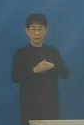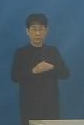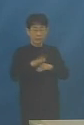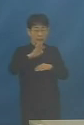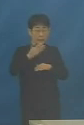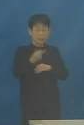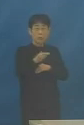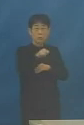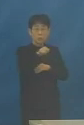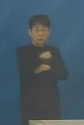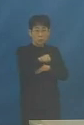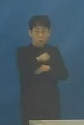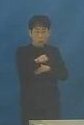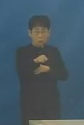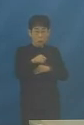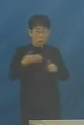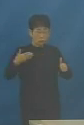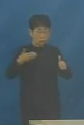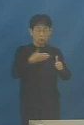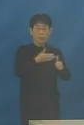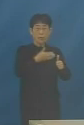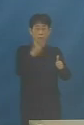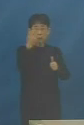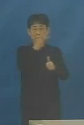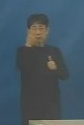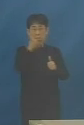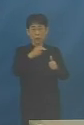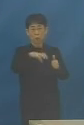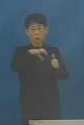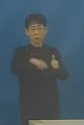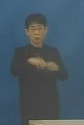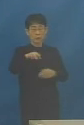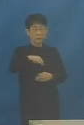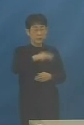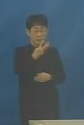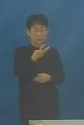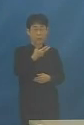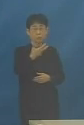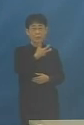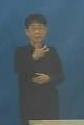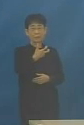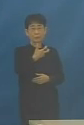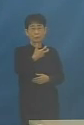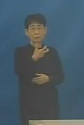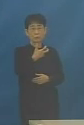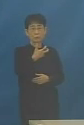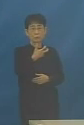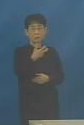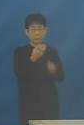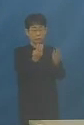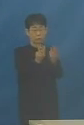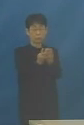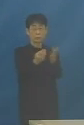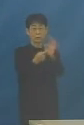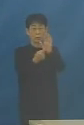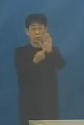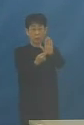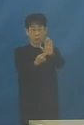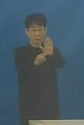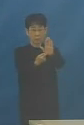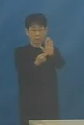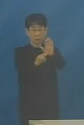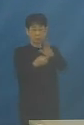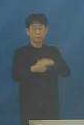pcr検査の能力をファン約70件1日あたりということに上げさせていただきたいと思い